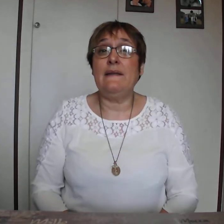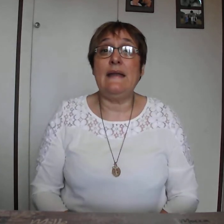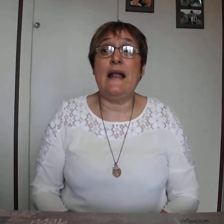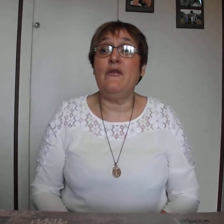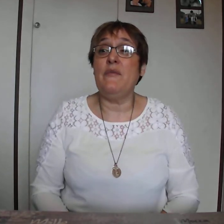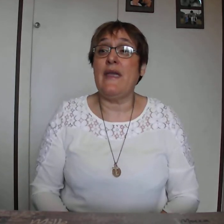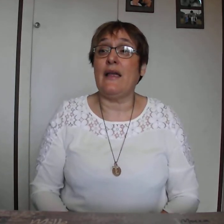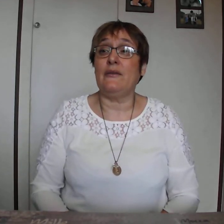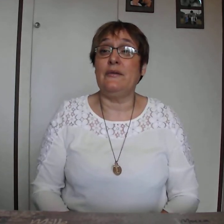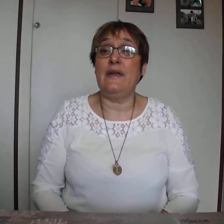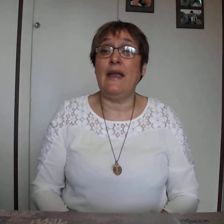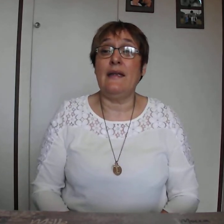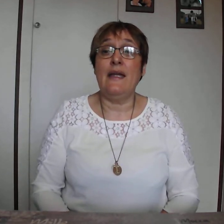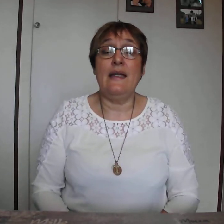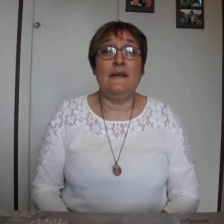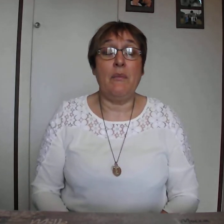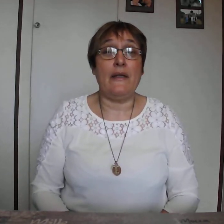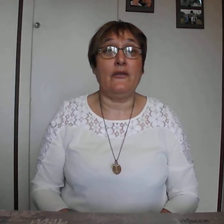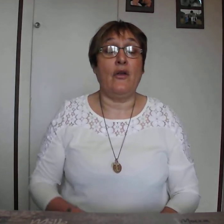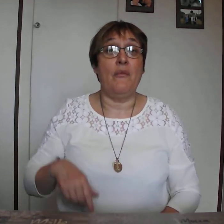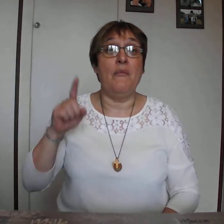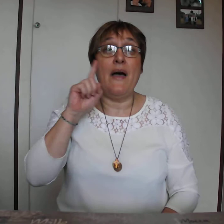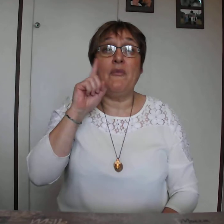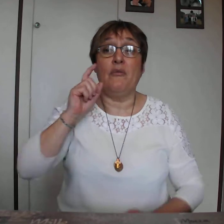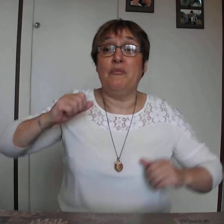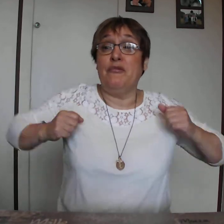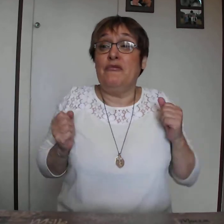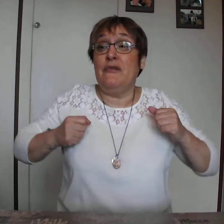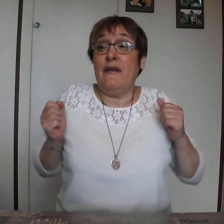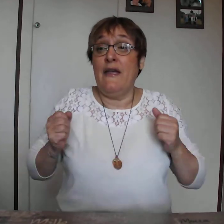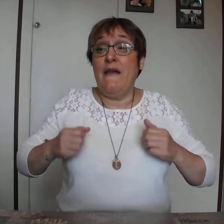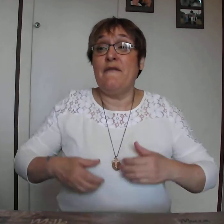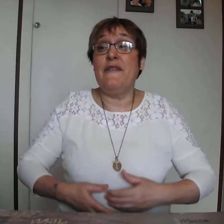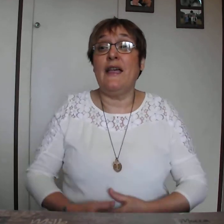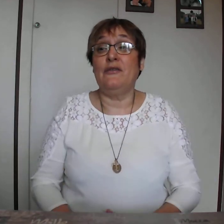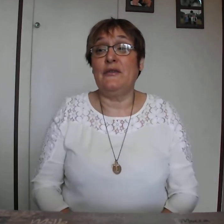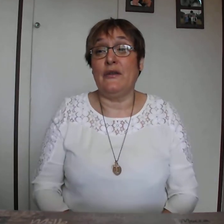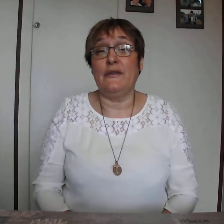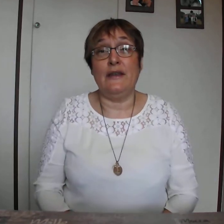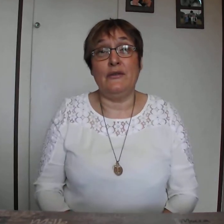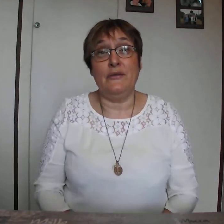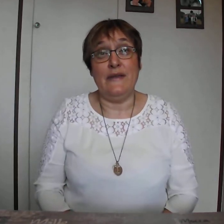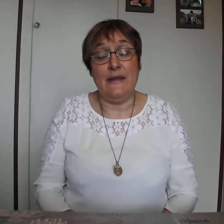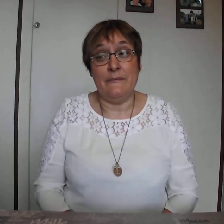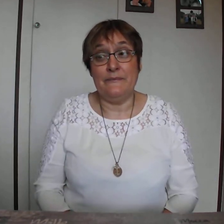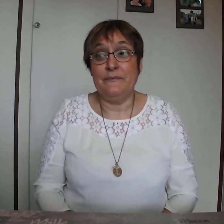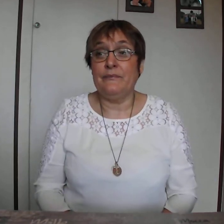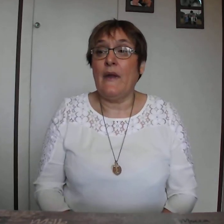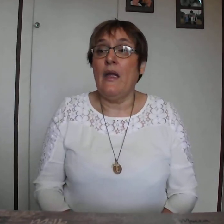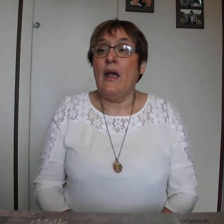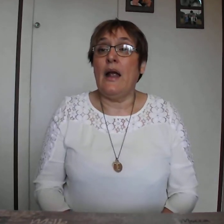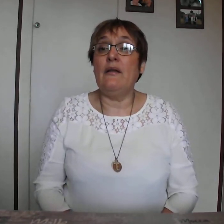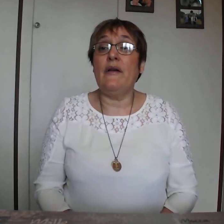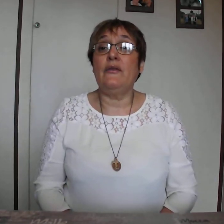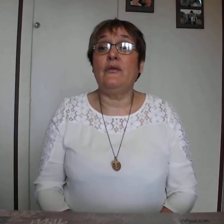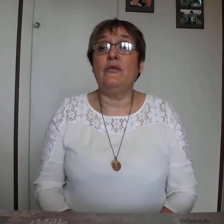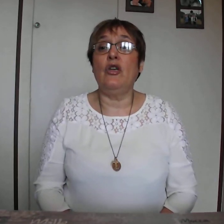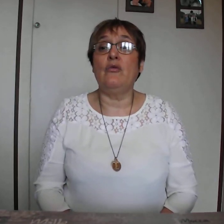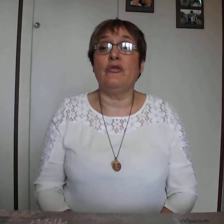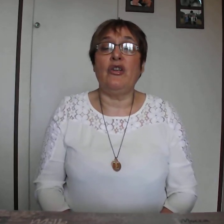la lumière soudaine, c'est parce que maman poule vient de sortir du nid. Elle va se dégourdir un